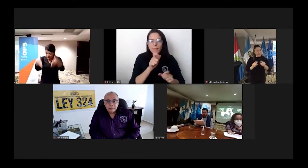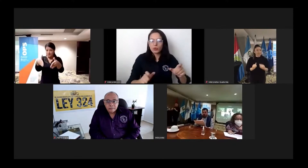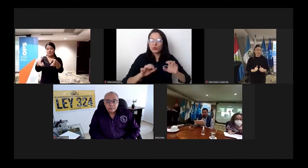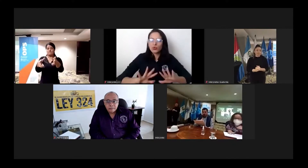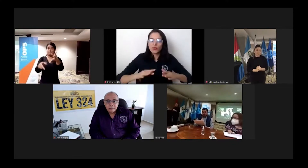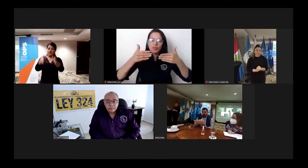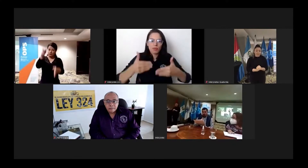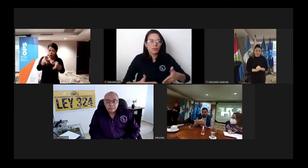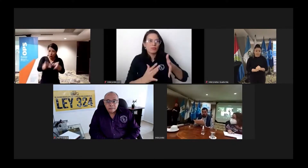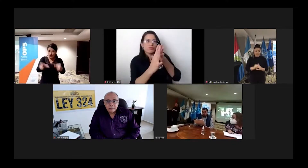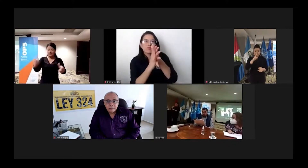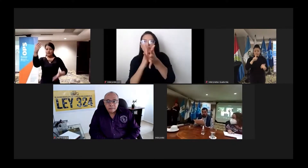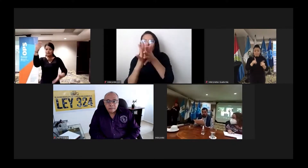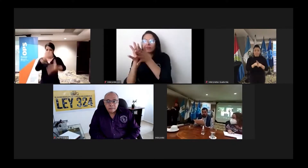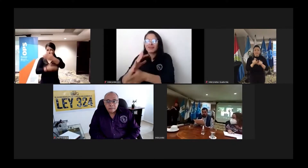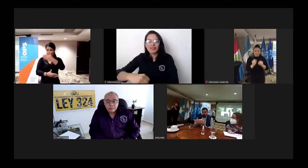discapacidad